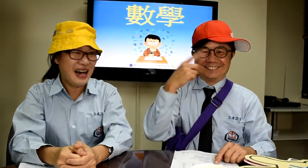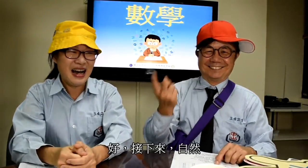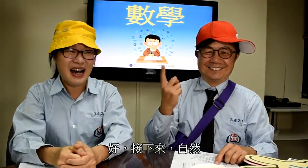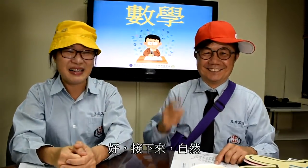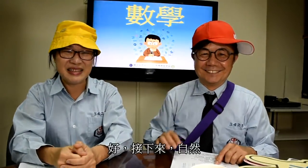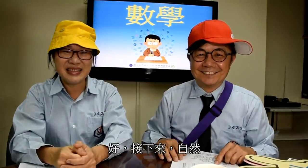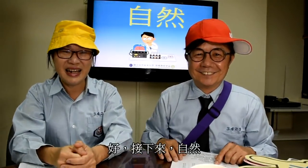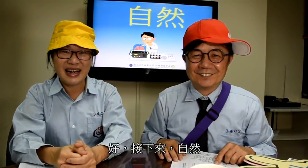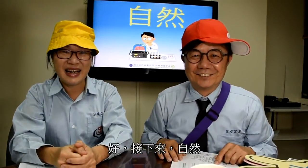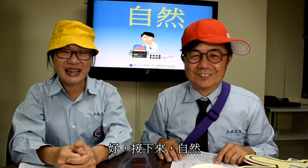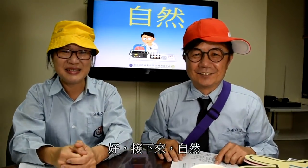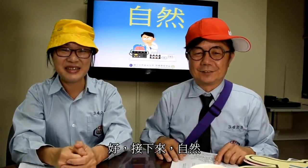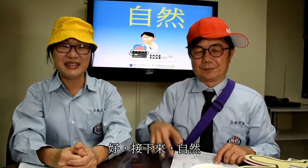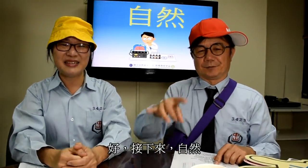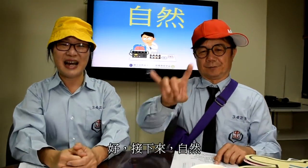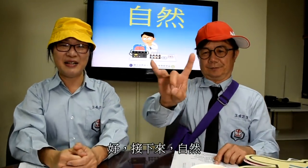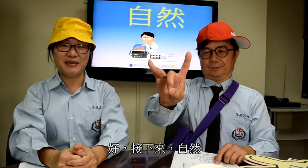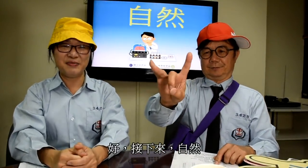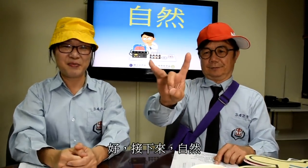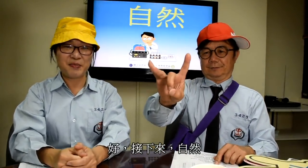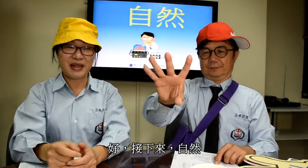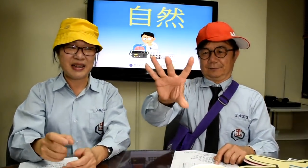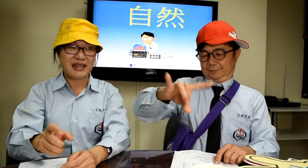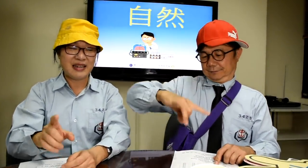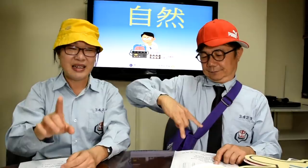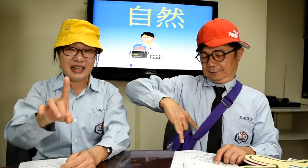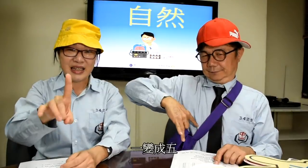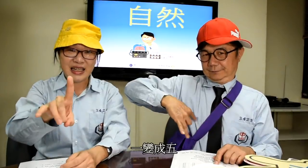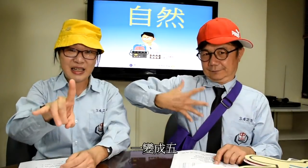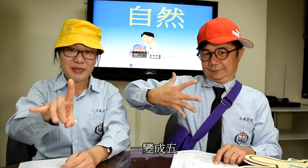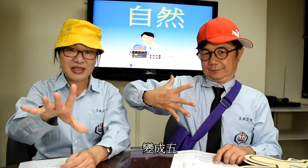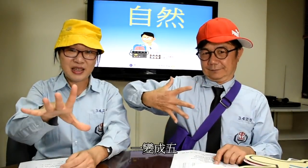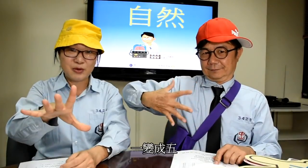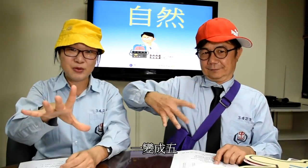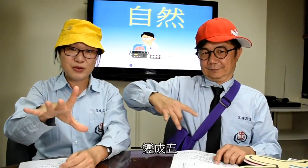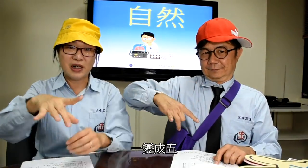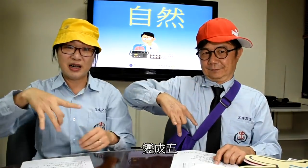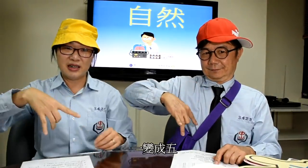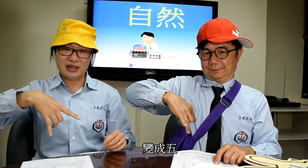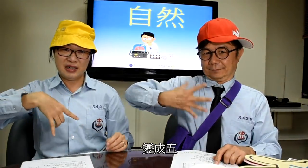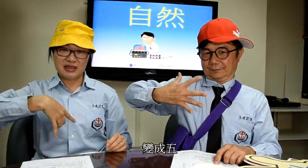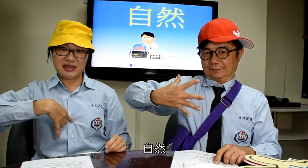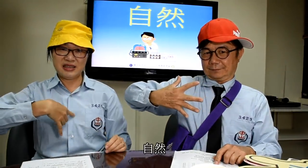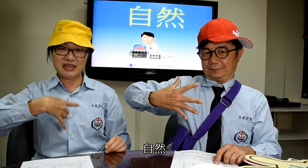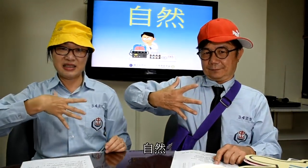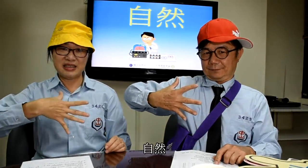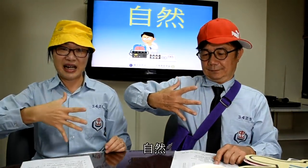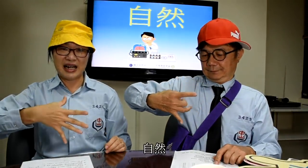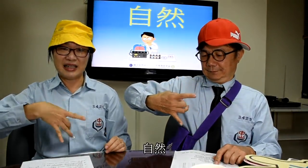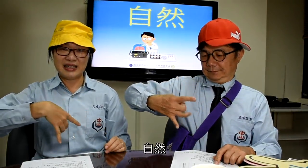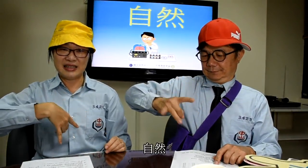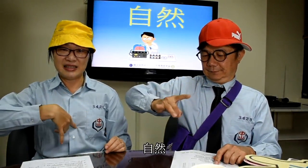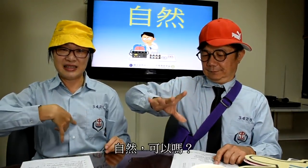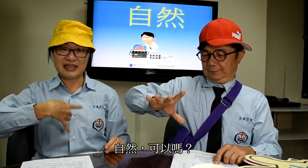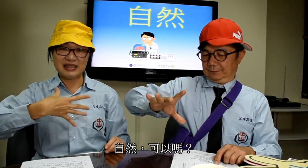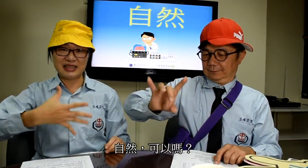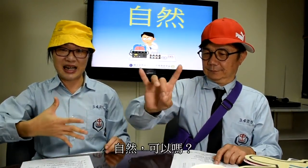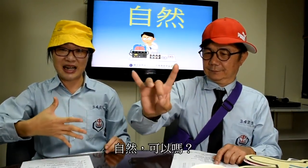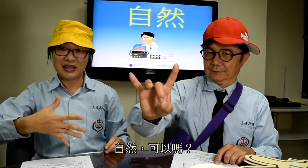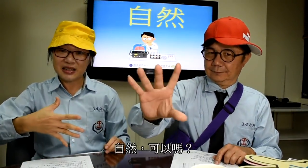好，接下来自然一变成五、哦、自然自然可以